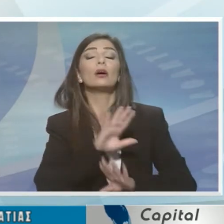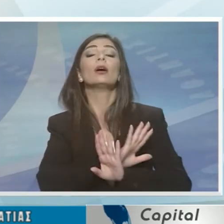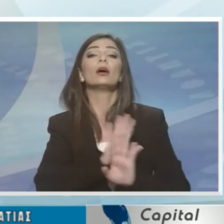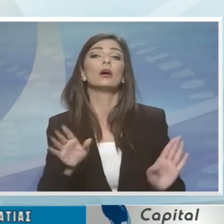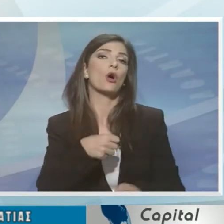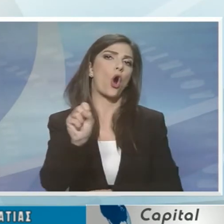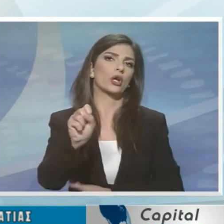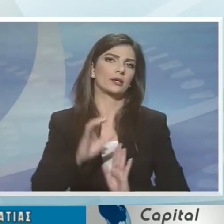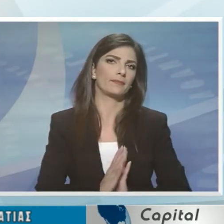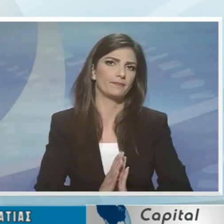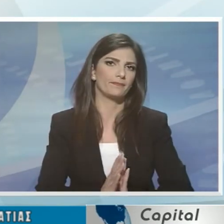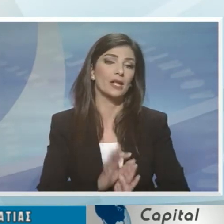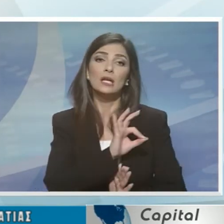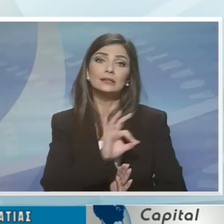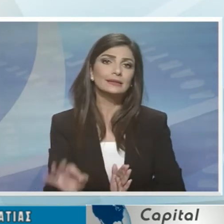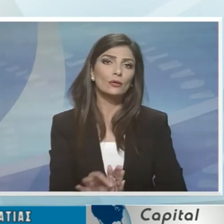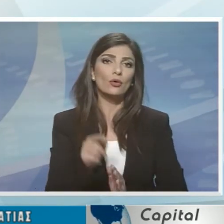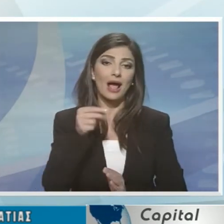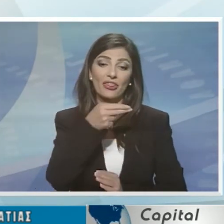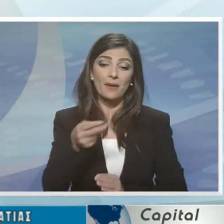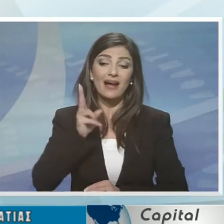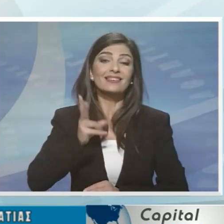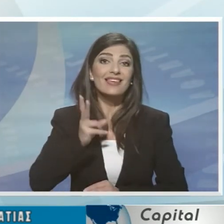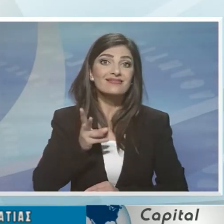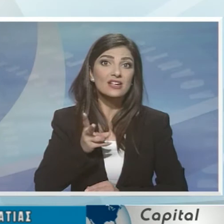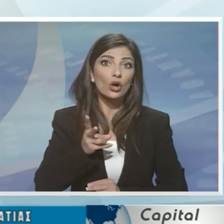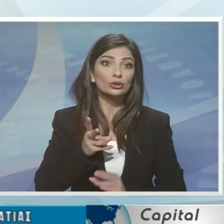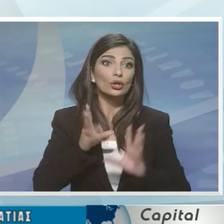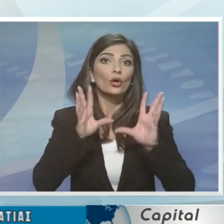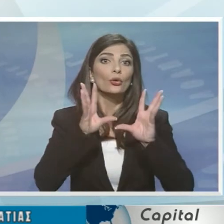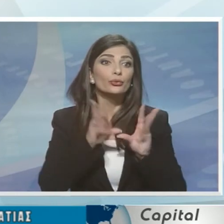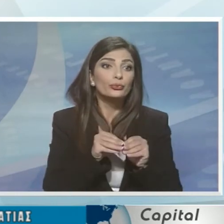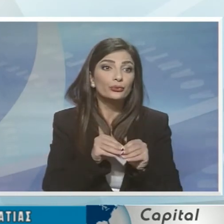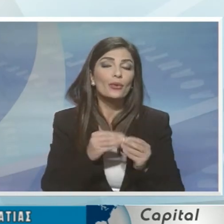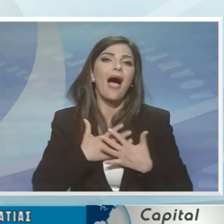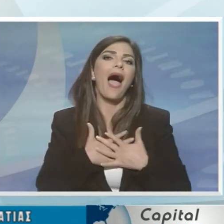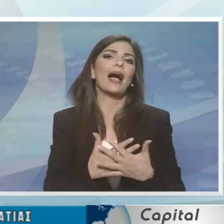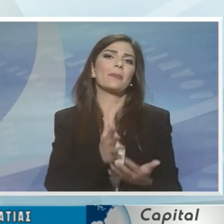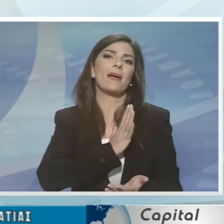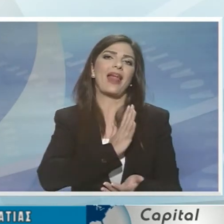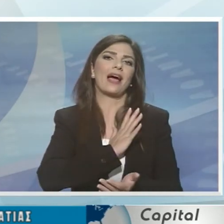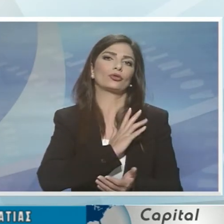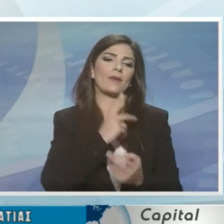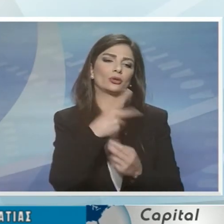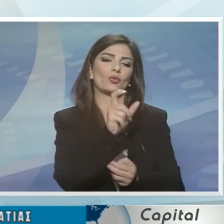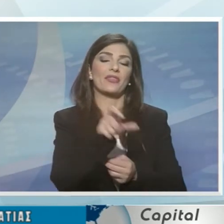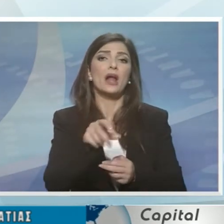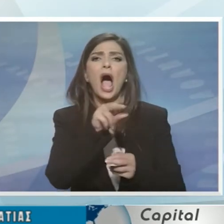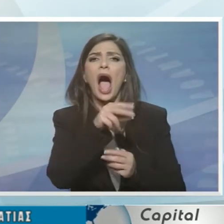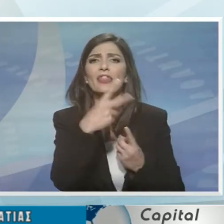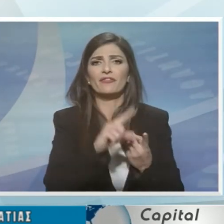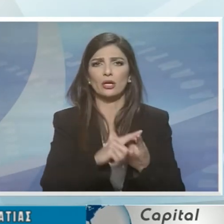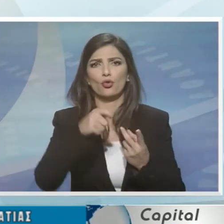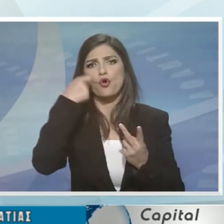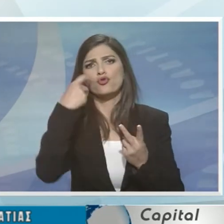κίνδυνοι, αγαπημένες μου νέες και νέοι, δεν είναι μόνο για σας, αλλά ιδιαίτερα για τους αγαπημένους σας, τα αδέλφια, τους